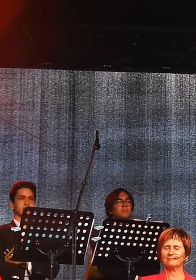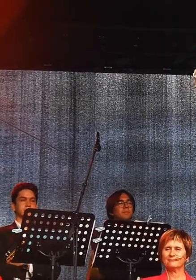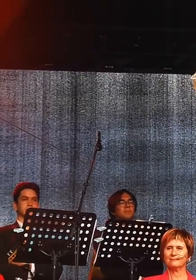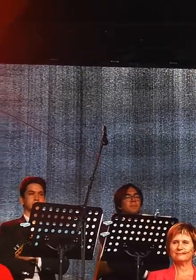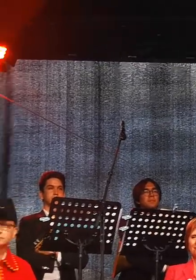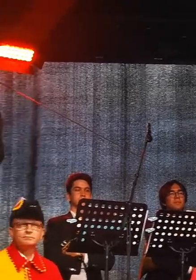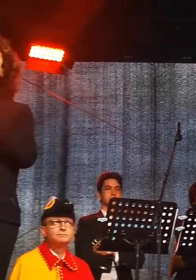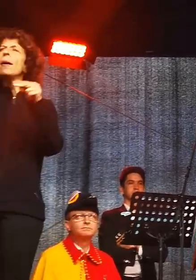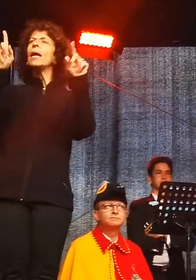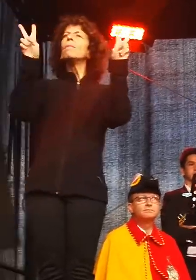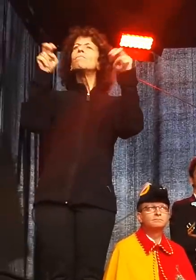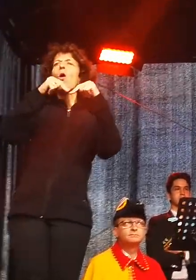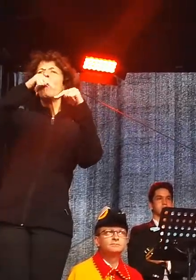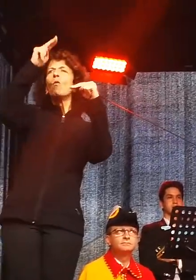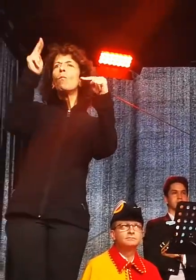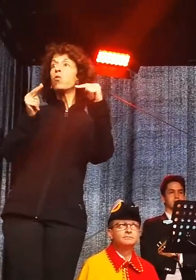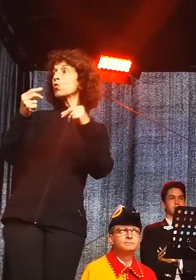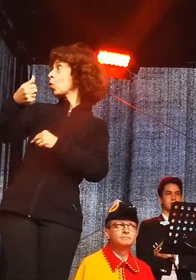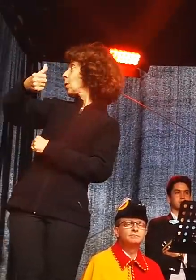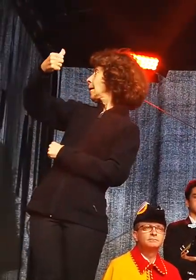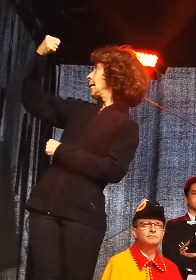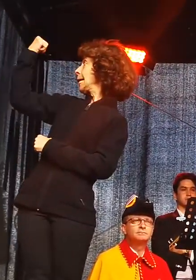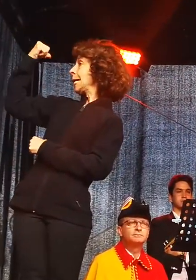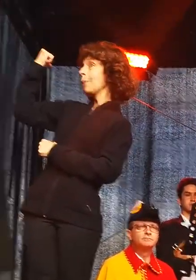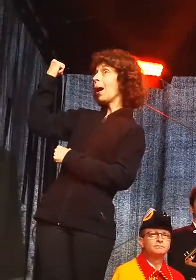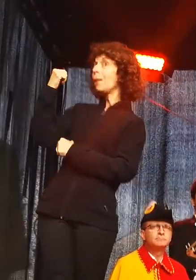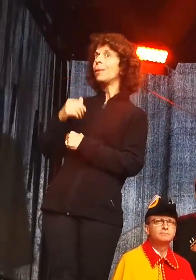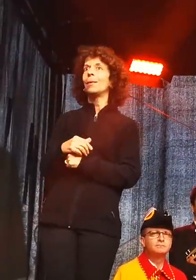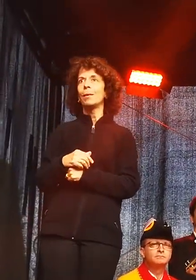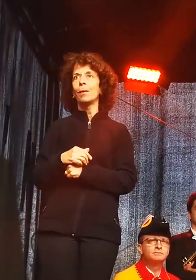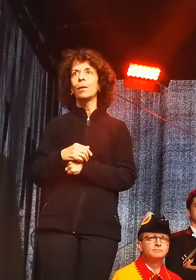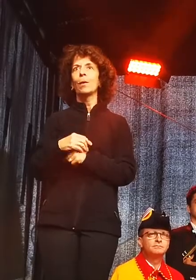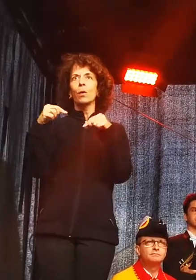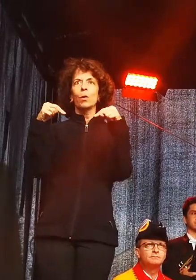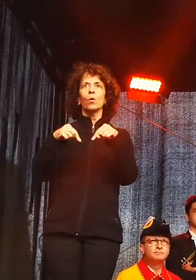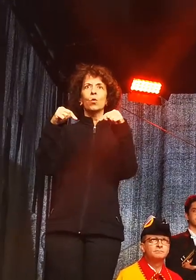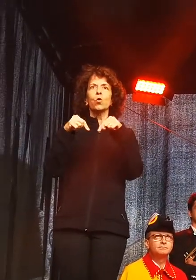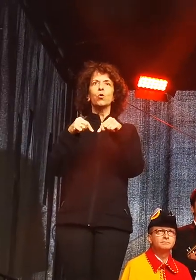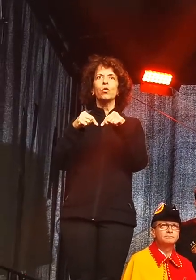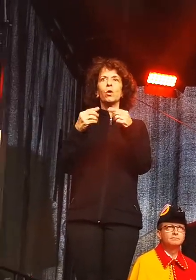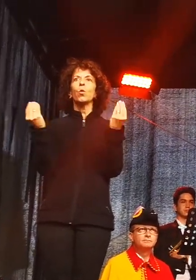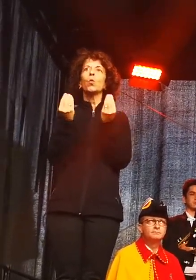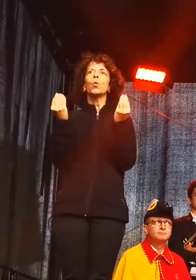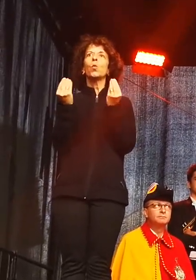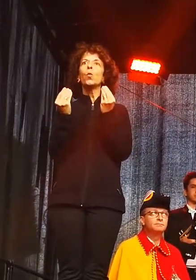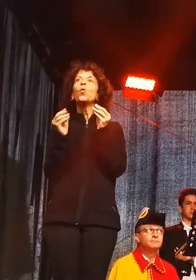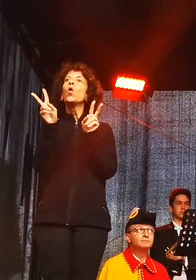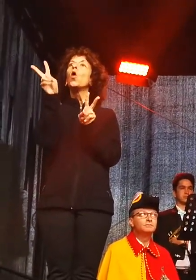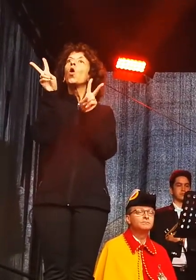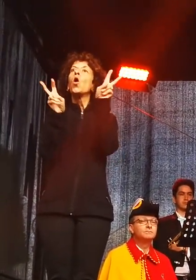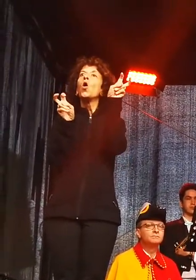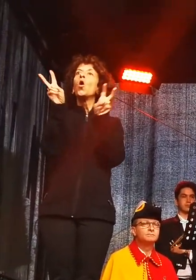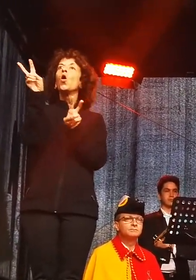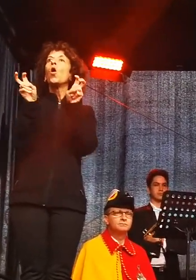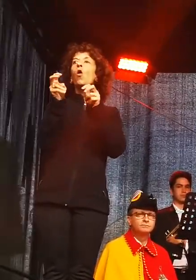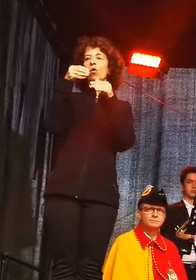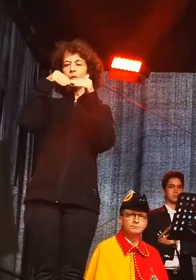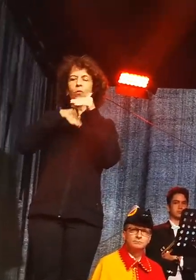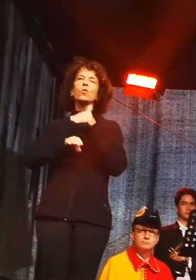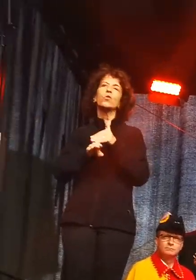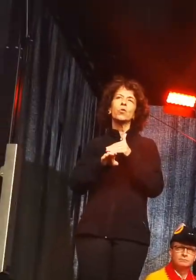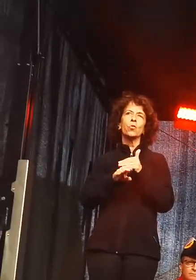du Plongeon, il est de l'autre côté, en rive gauche. En fait, il est aujourd'hui sous la plage des eaux vives, il a été,